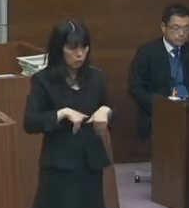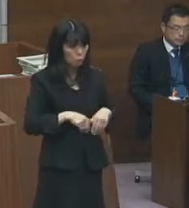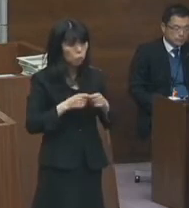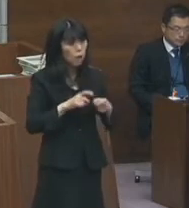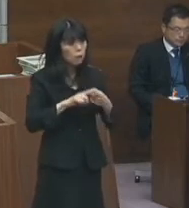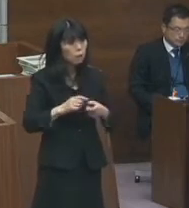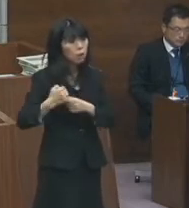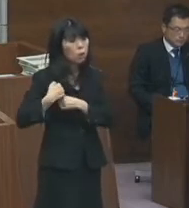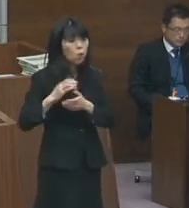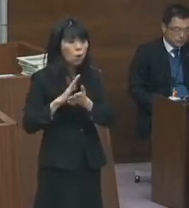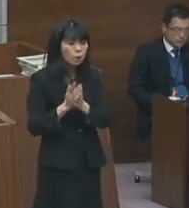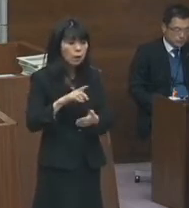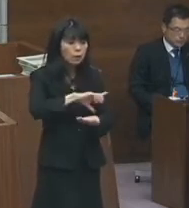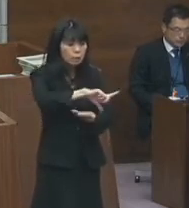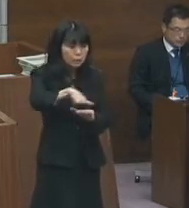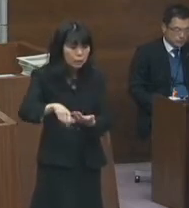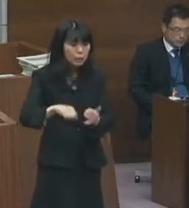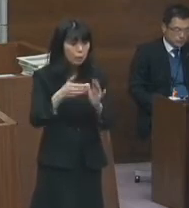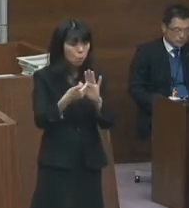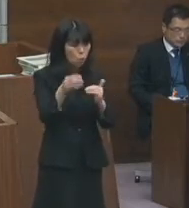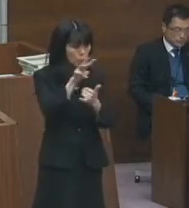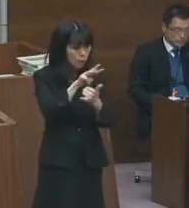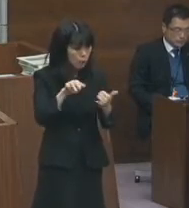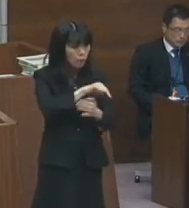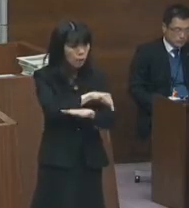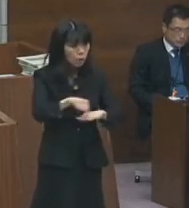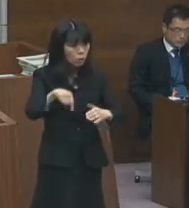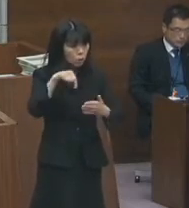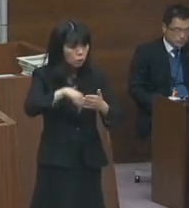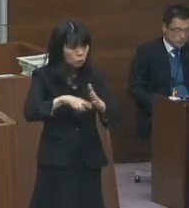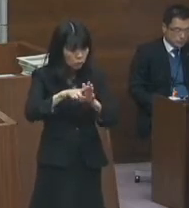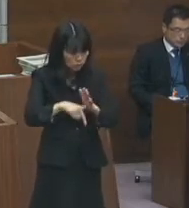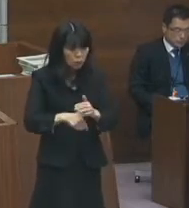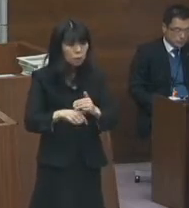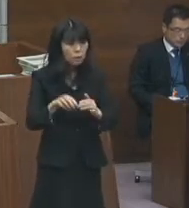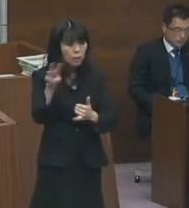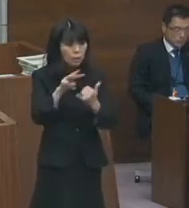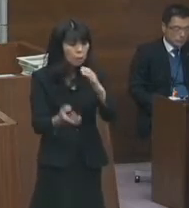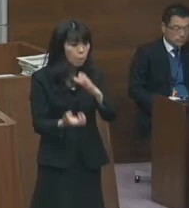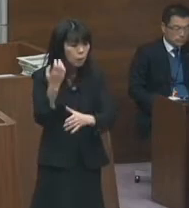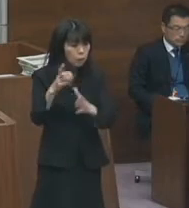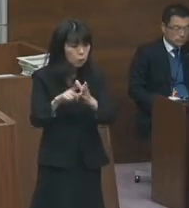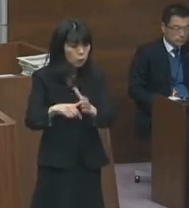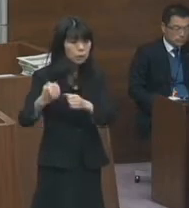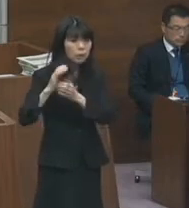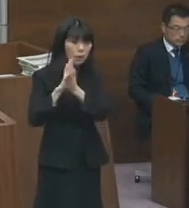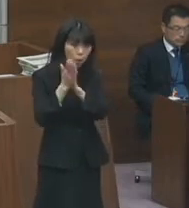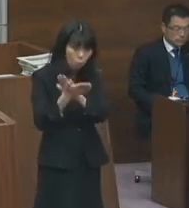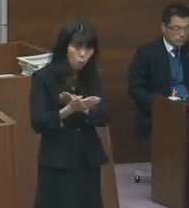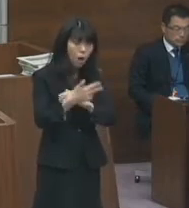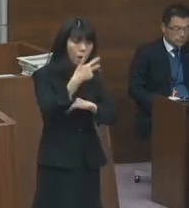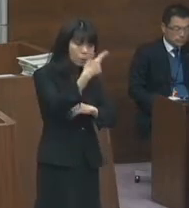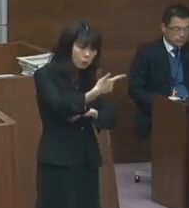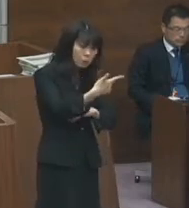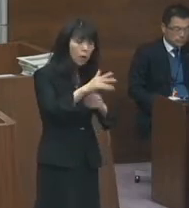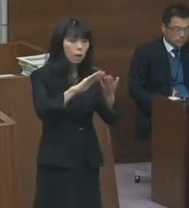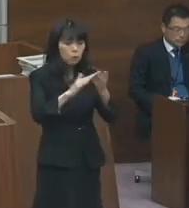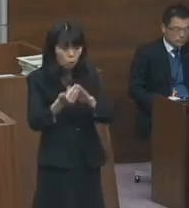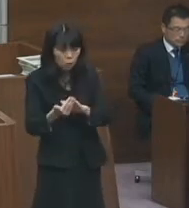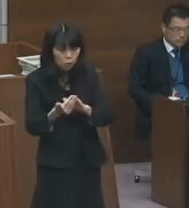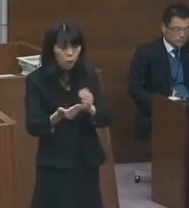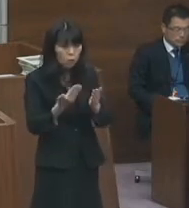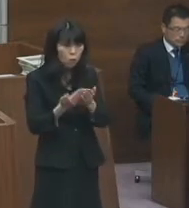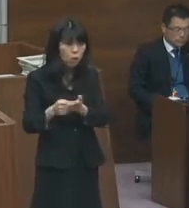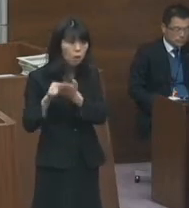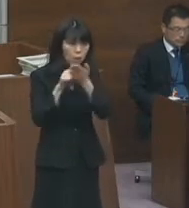的には、兵庫県地域防災計画において、災害発生時に県は市や町の要請により、速やかに遺